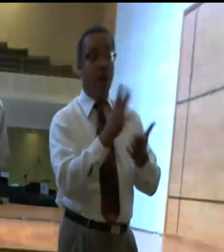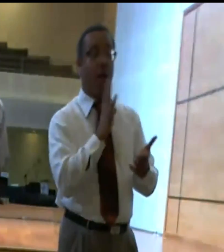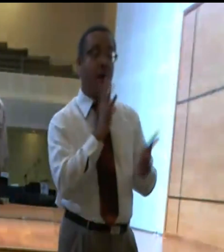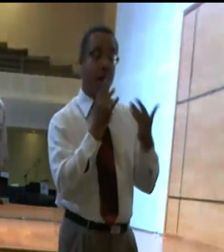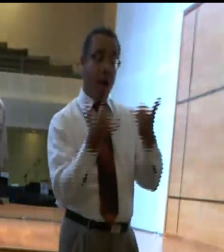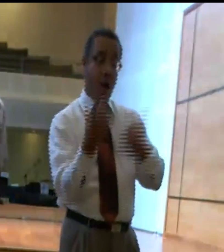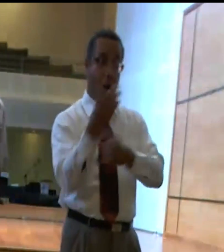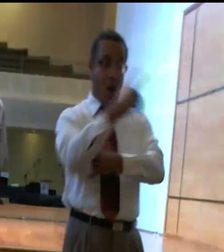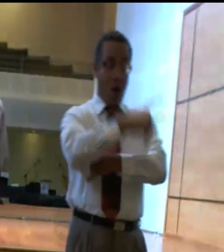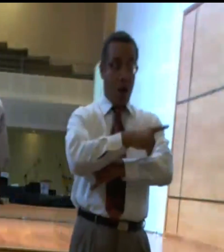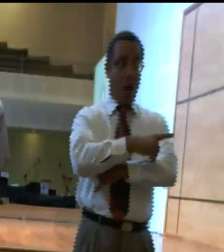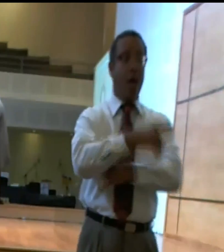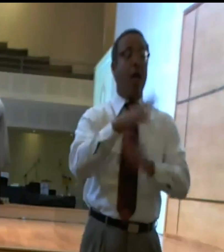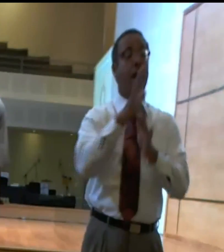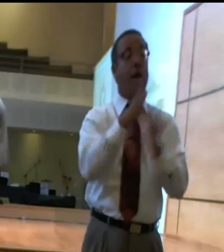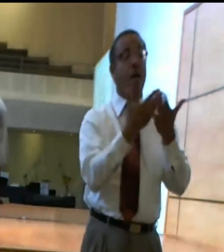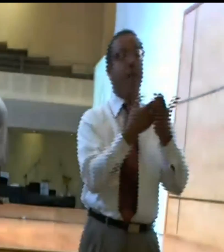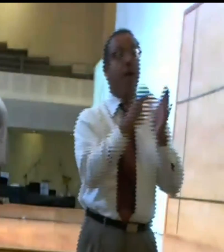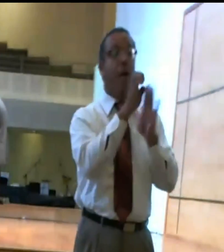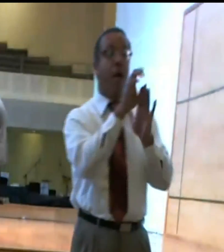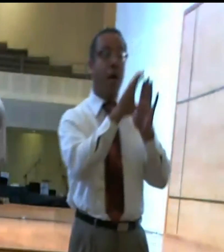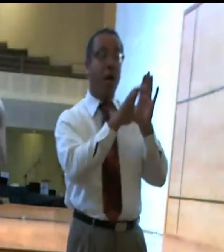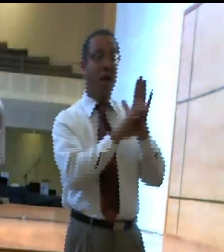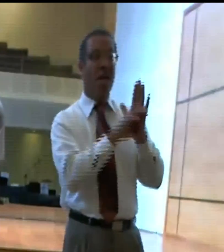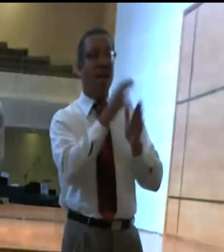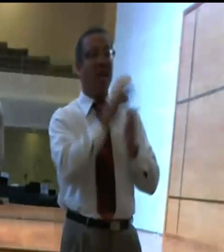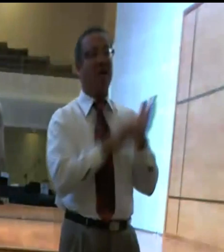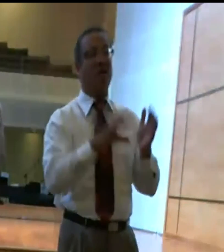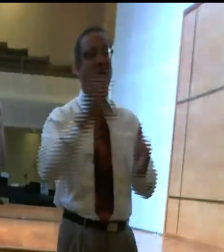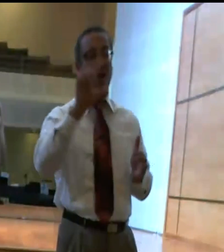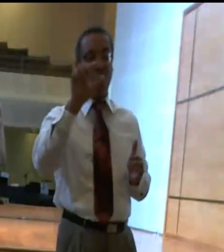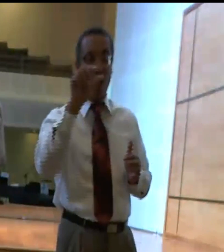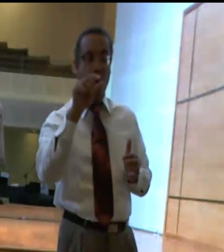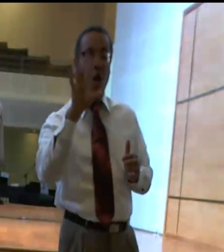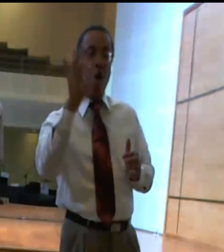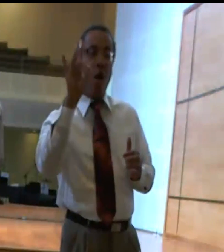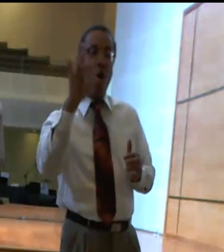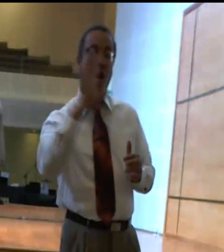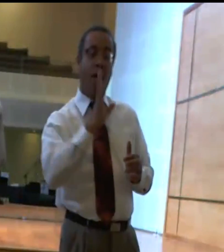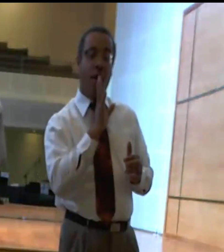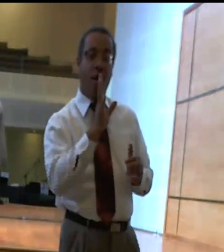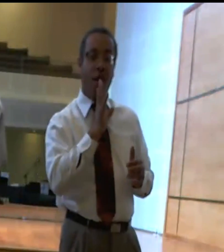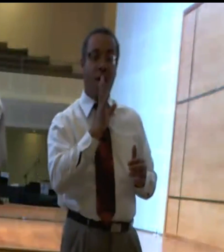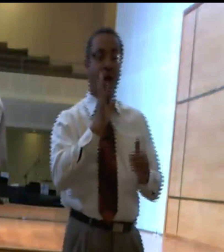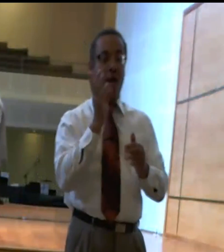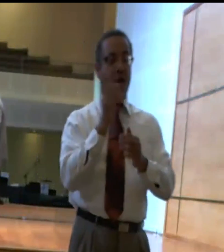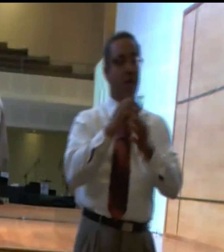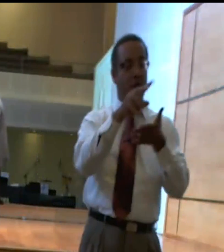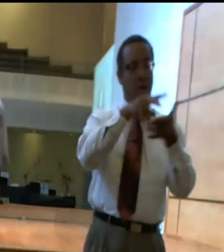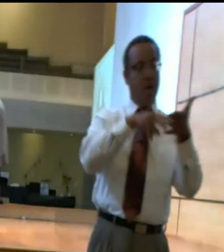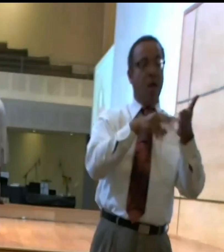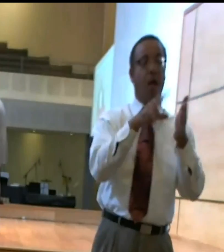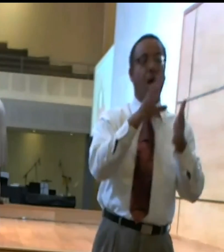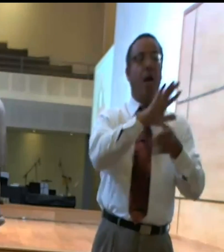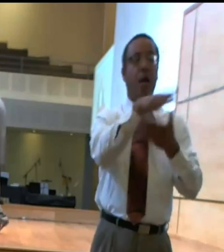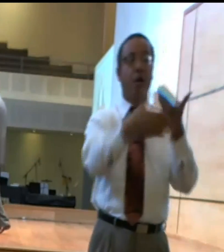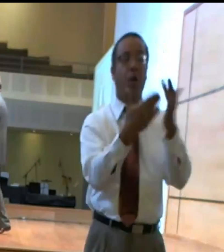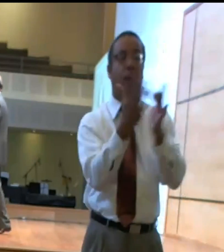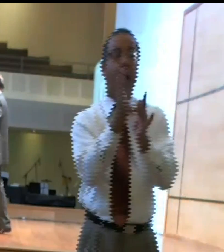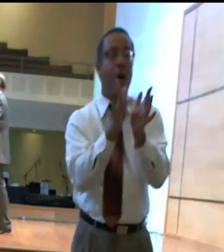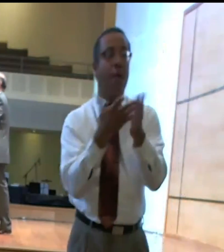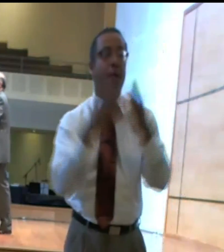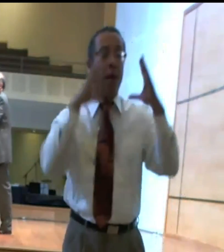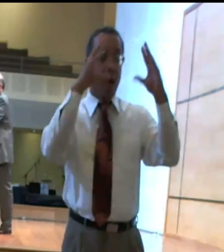hoy. Eclesiastés capítulo 8, continuando con nuestra serie expositiva en el libro de Eclesiastés. La